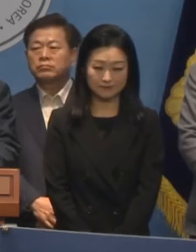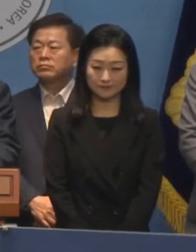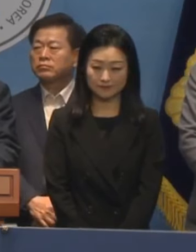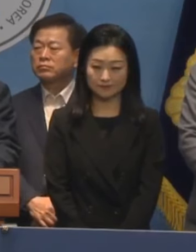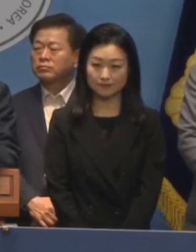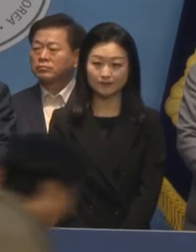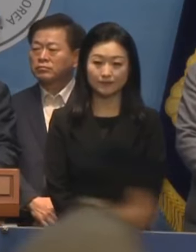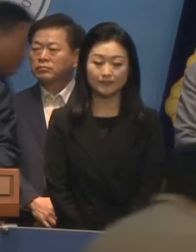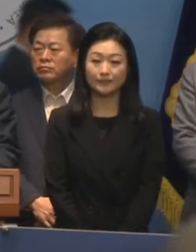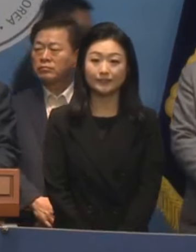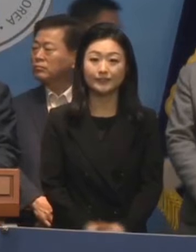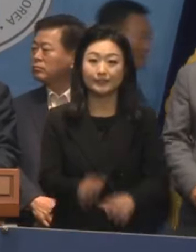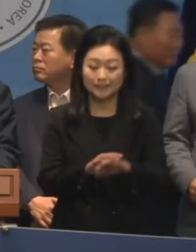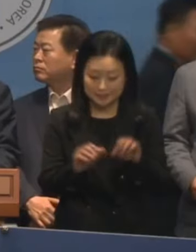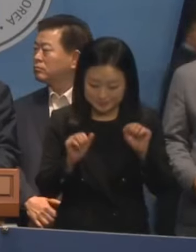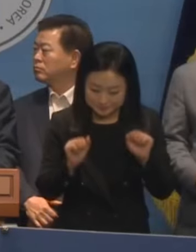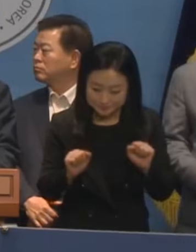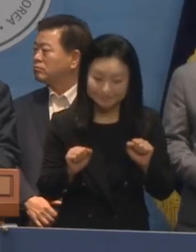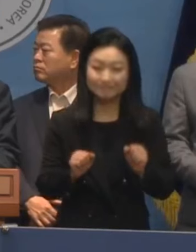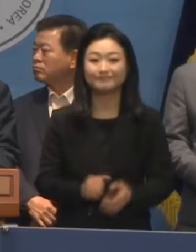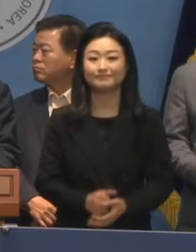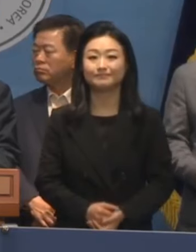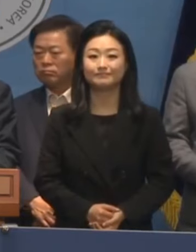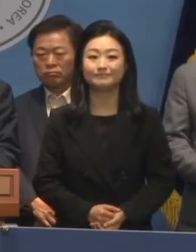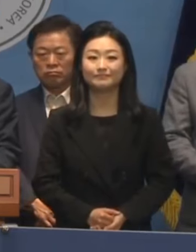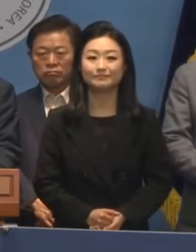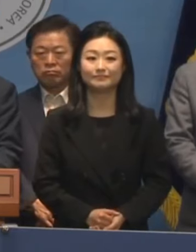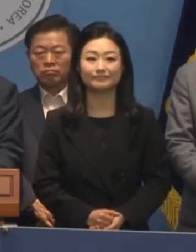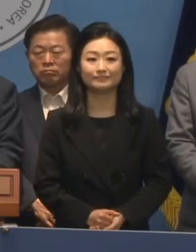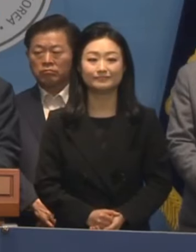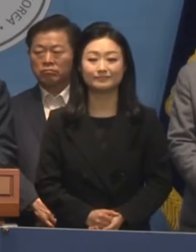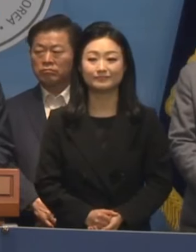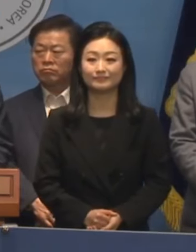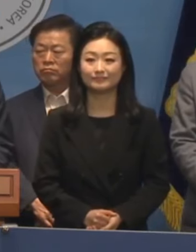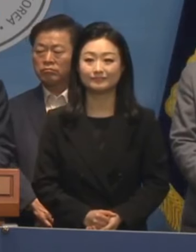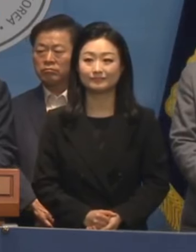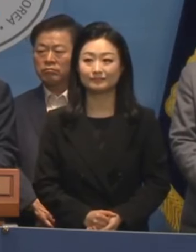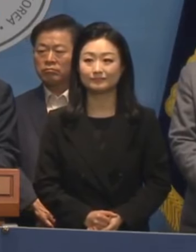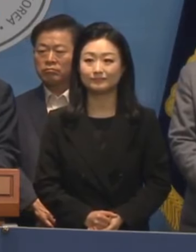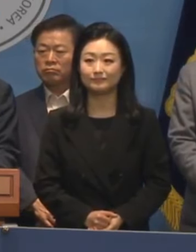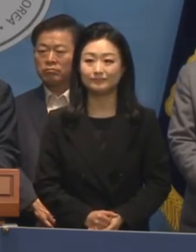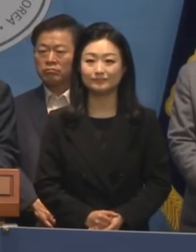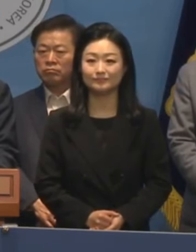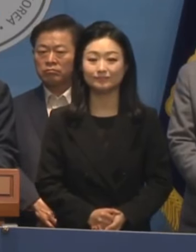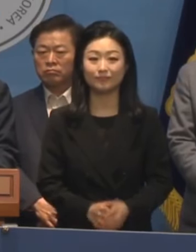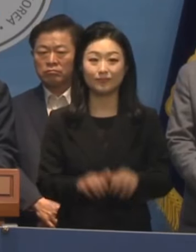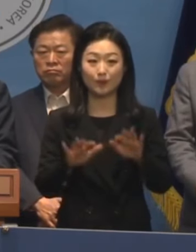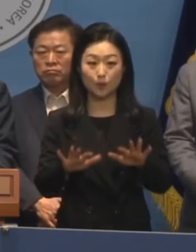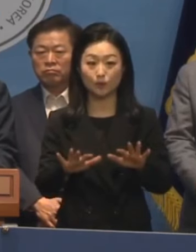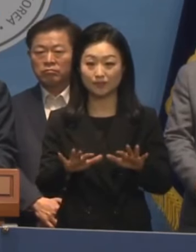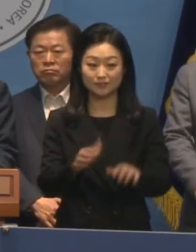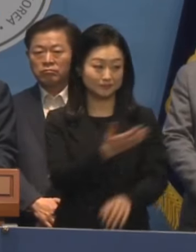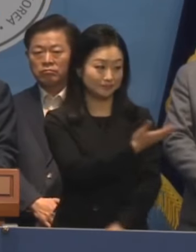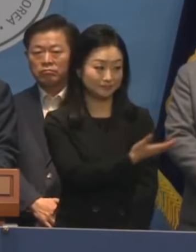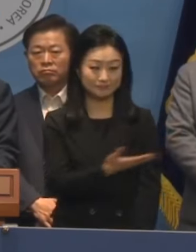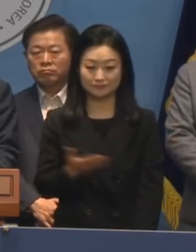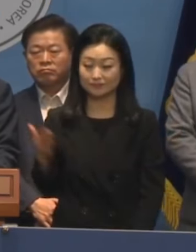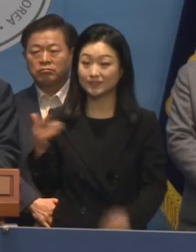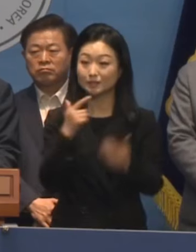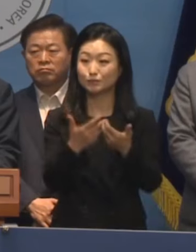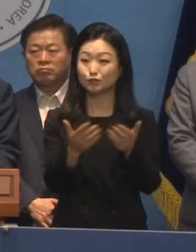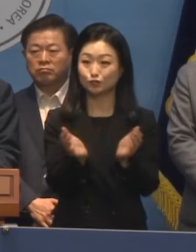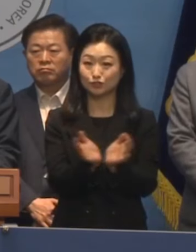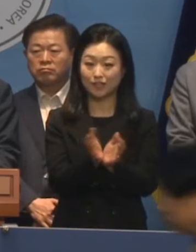안녕하십니까 어 여기 오늘 어 모이신 분들은 더불어민주당